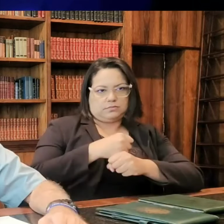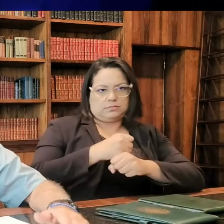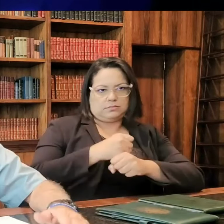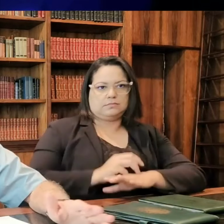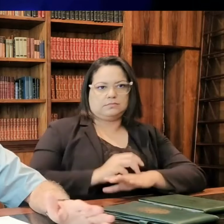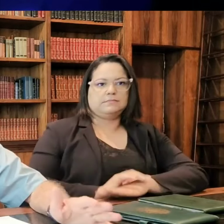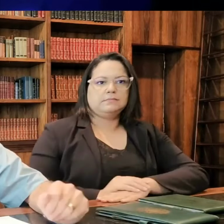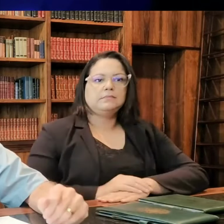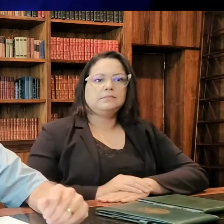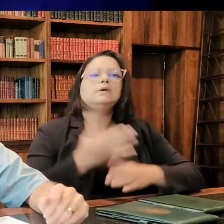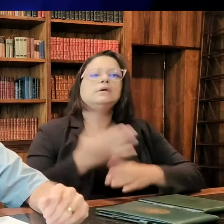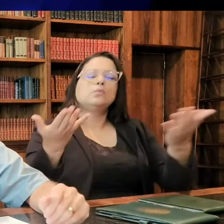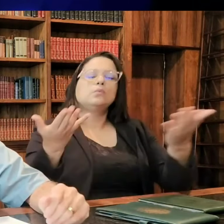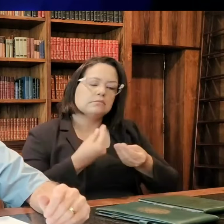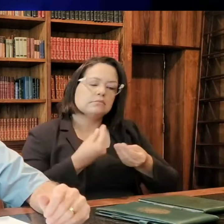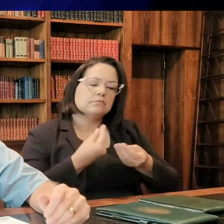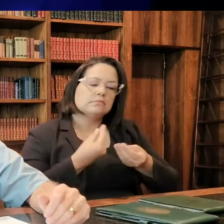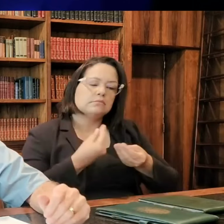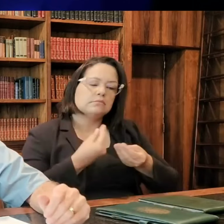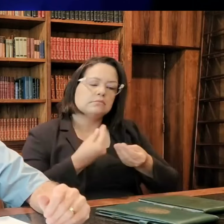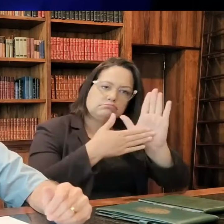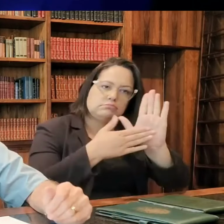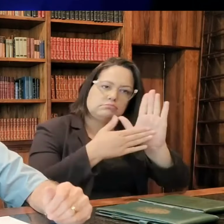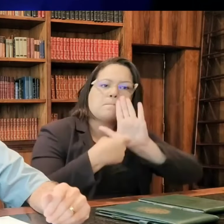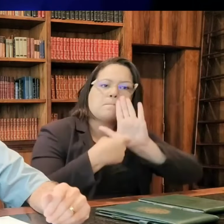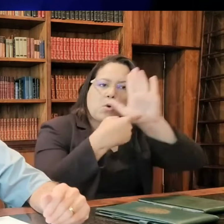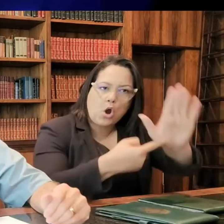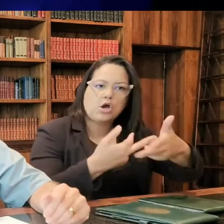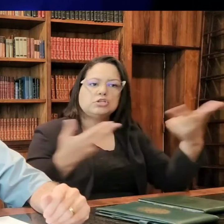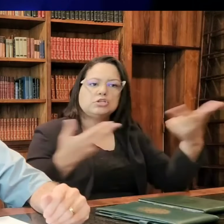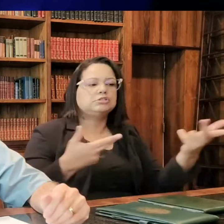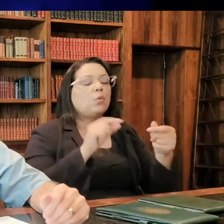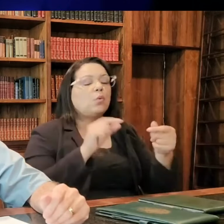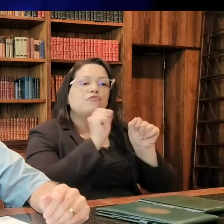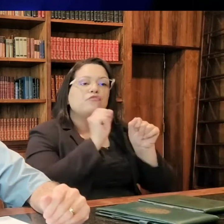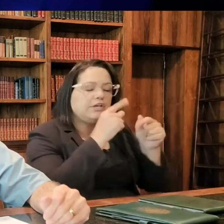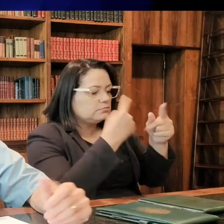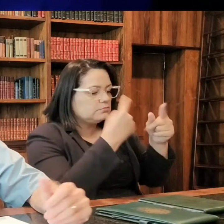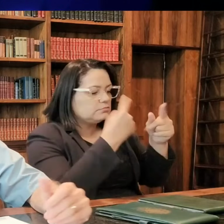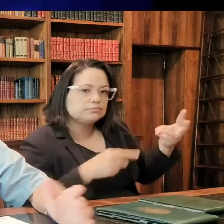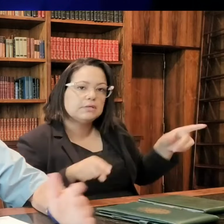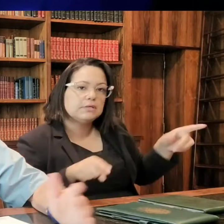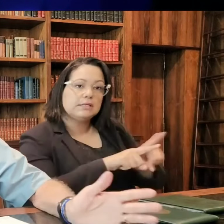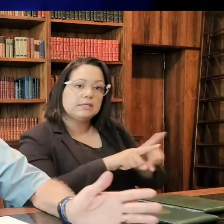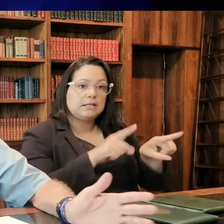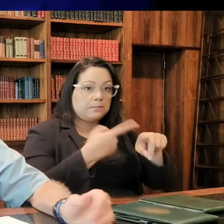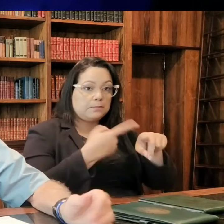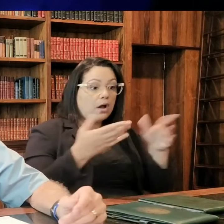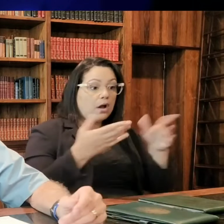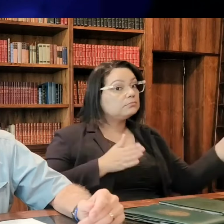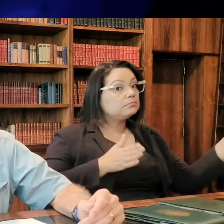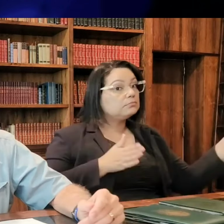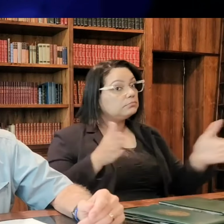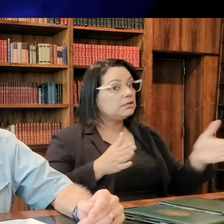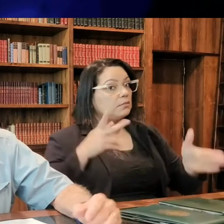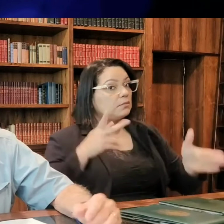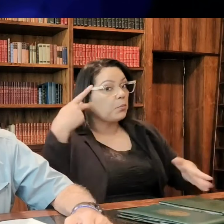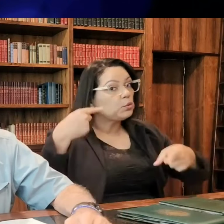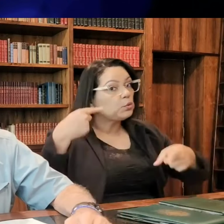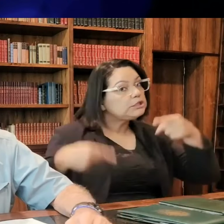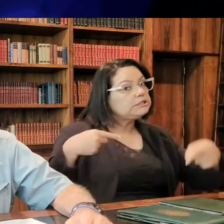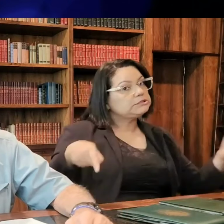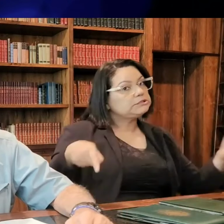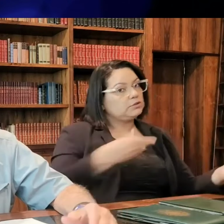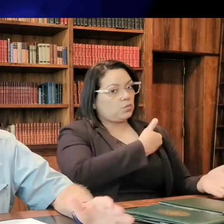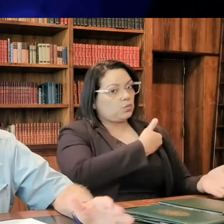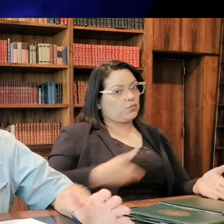É prestar contas e depois entrar na questão política atual do nosso Brasil.